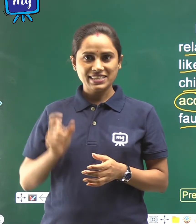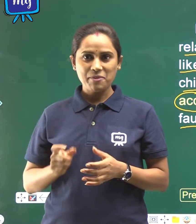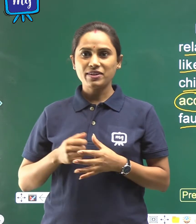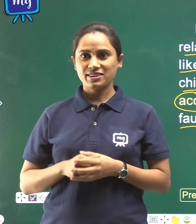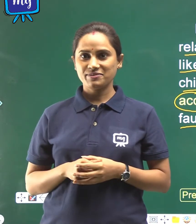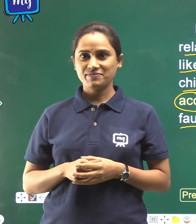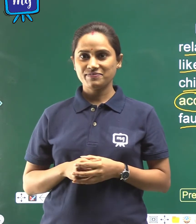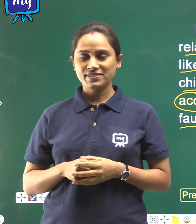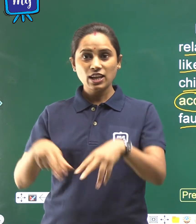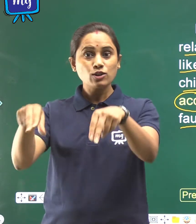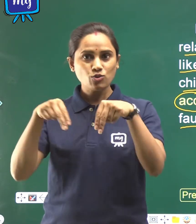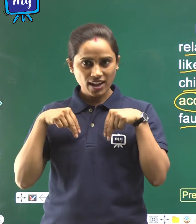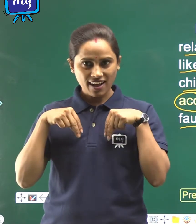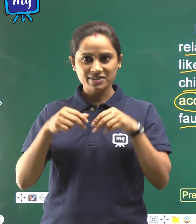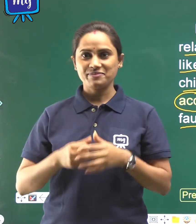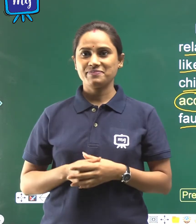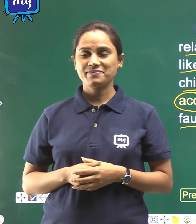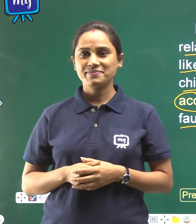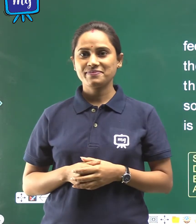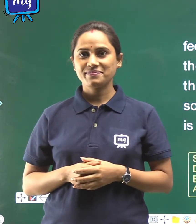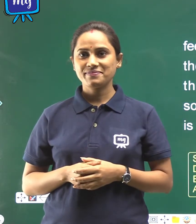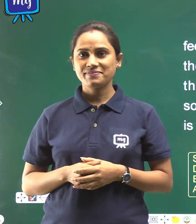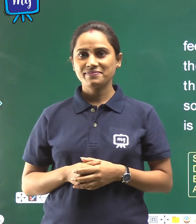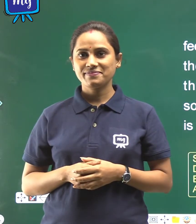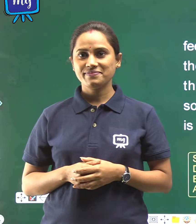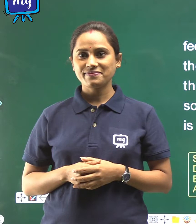Accept, स्वीकार.